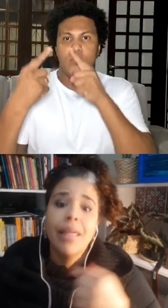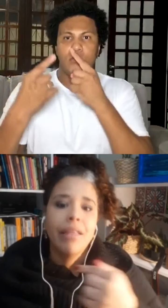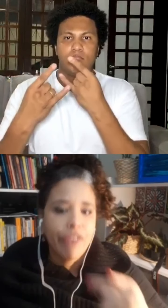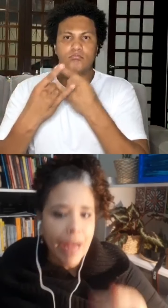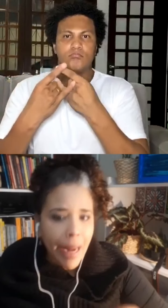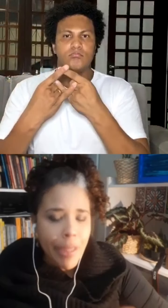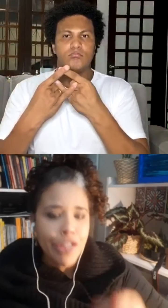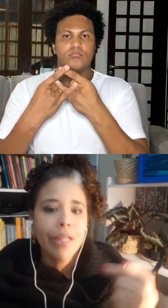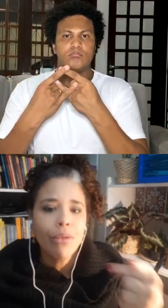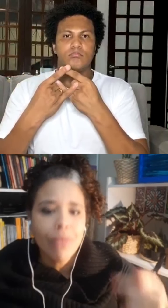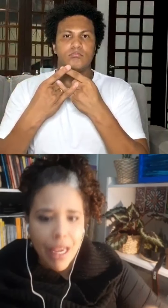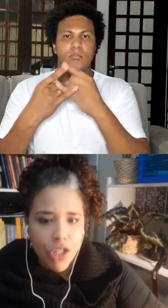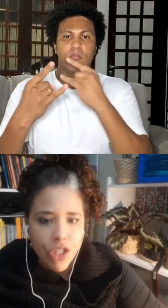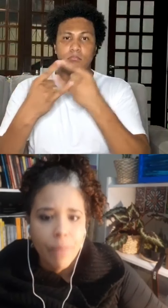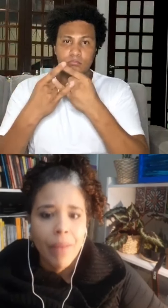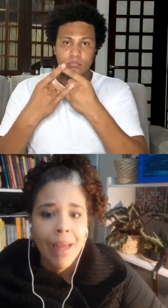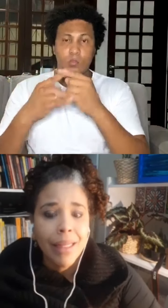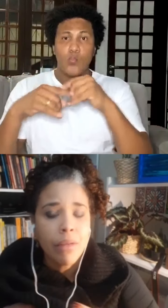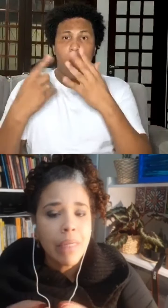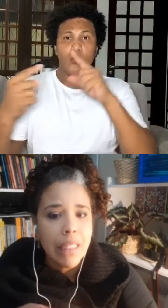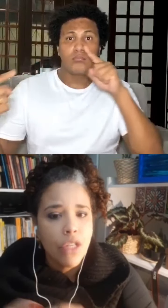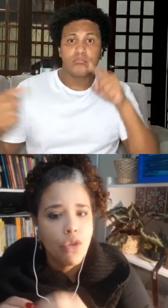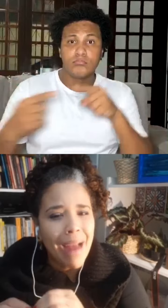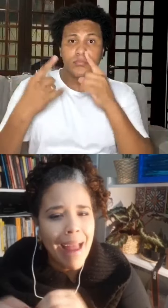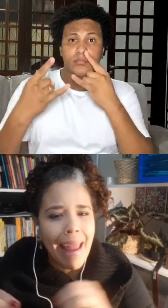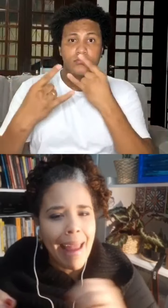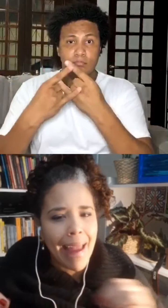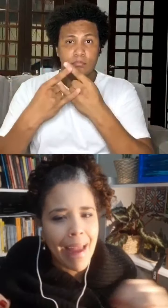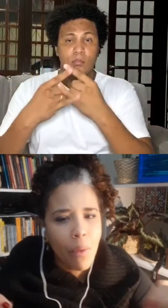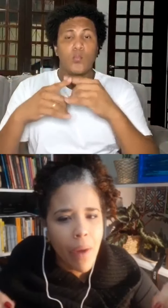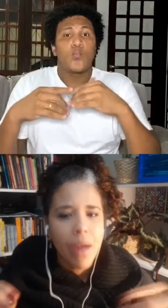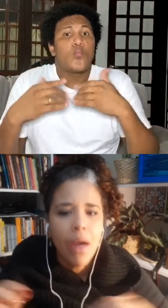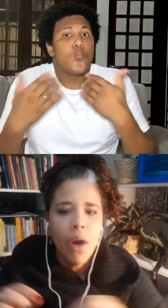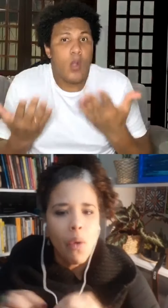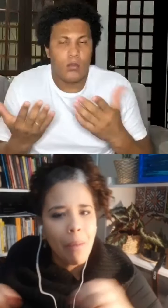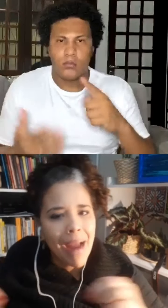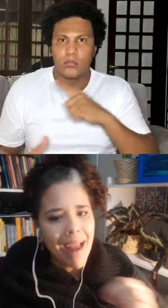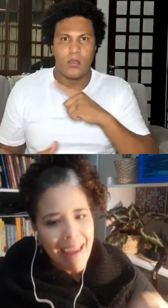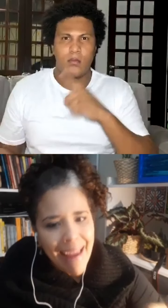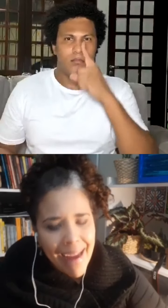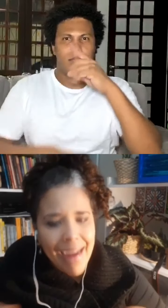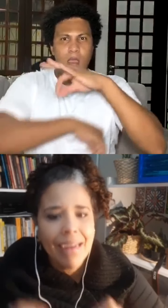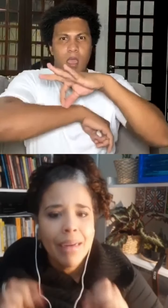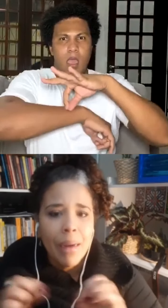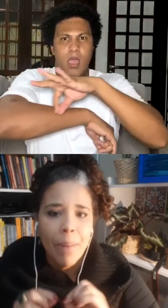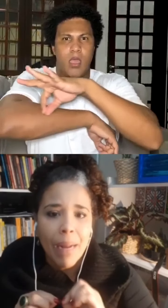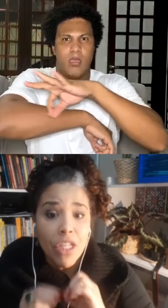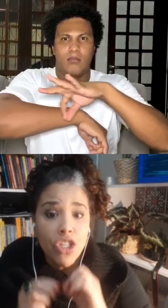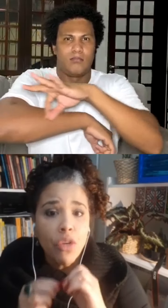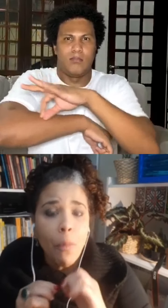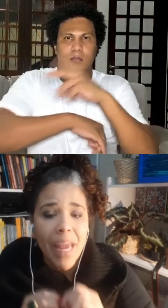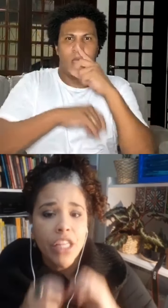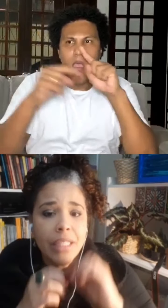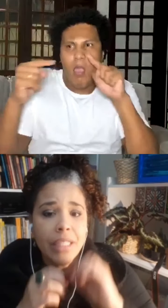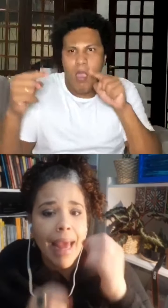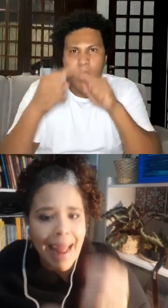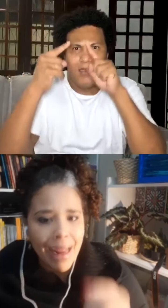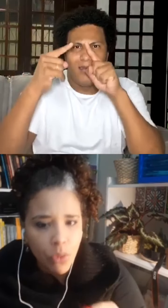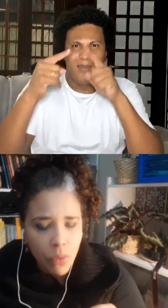que vai na medida do teste. Ainda não existe uma régua ou uma regra para medir o